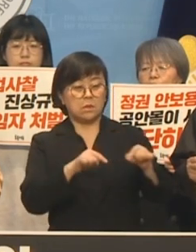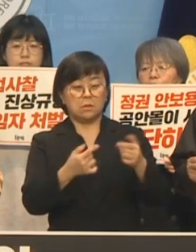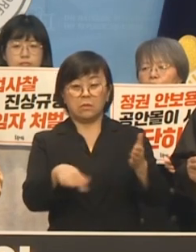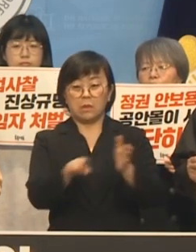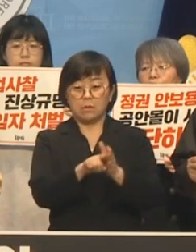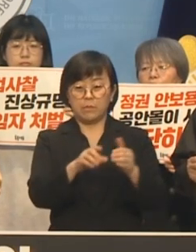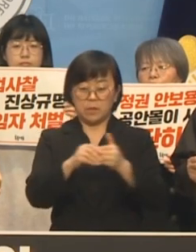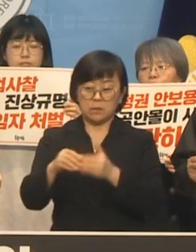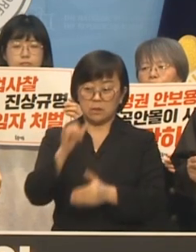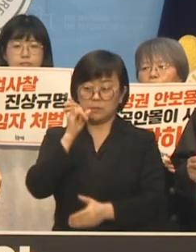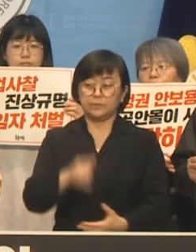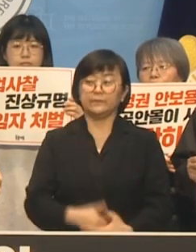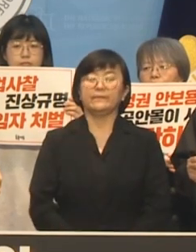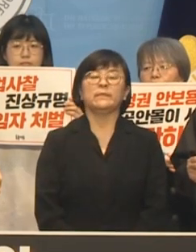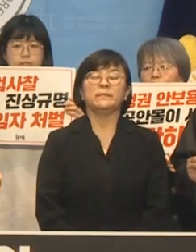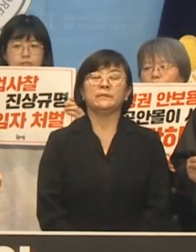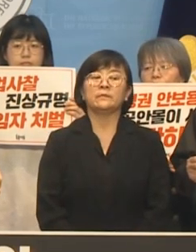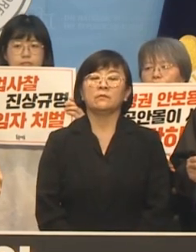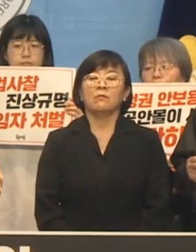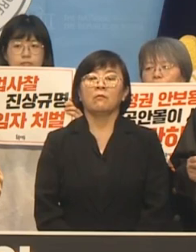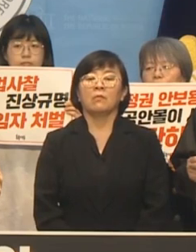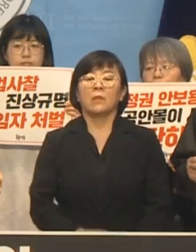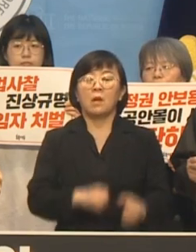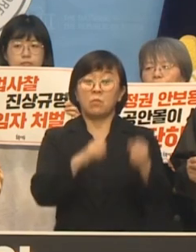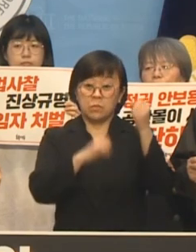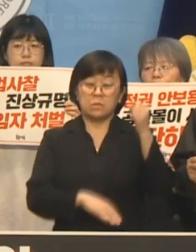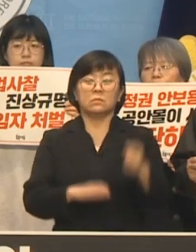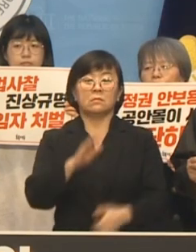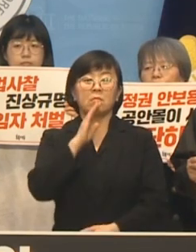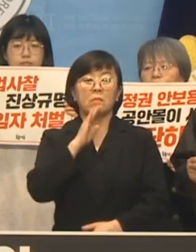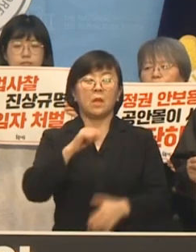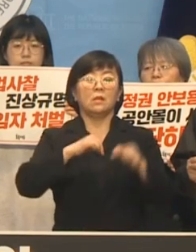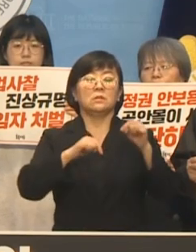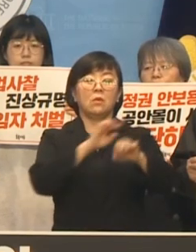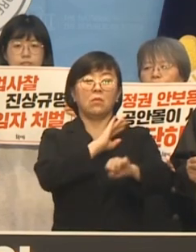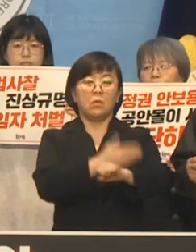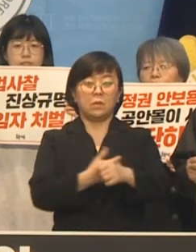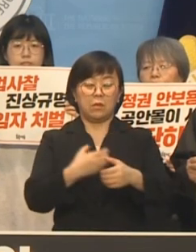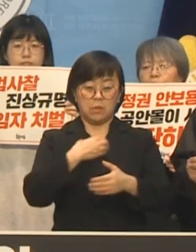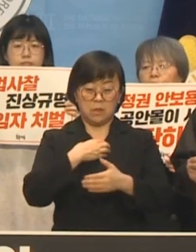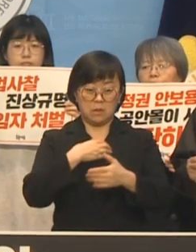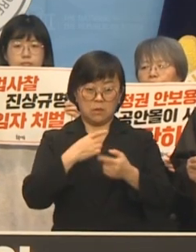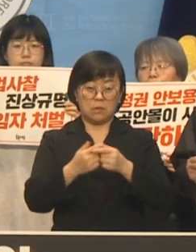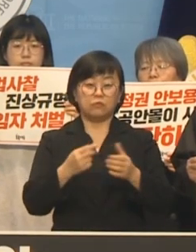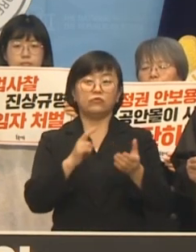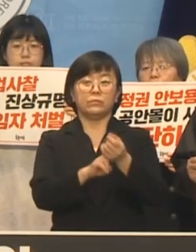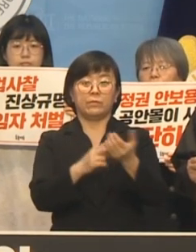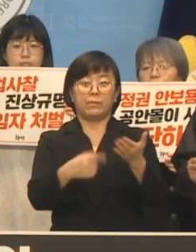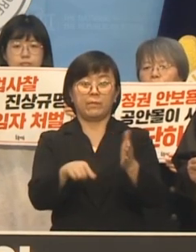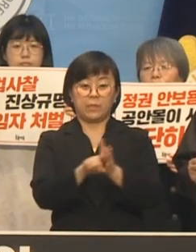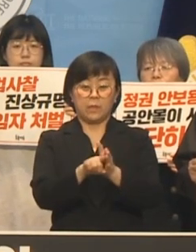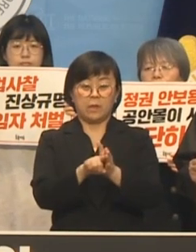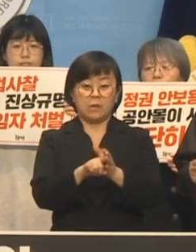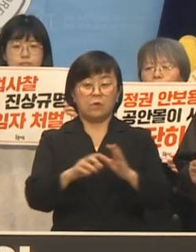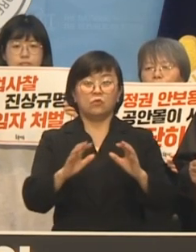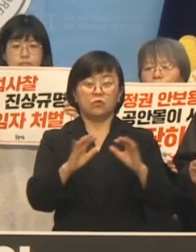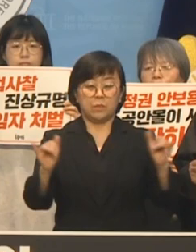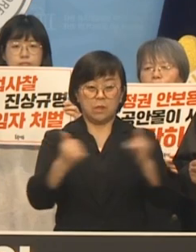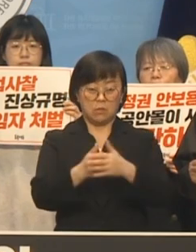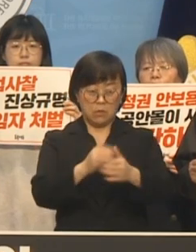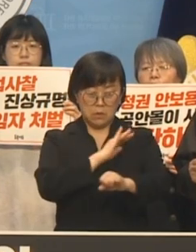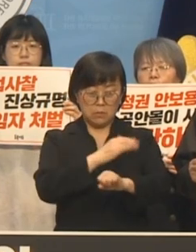과정에서 드러난 사건입니다. 본질은 그래서 정권의 위기를 공안 통치로 덮기 위해서 국민의